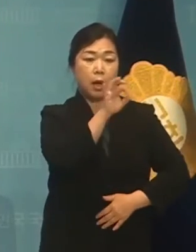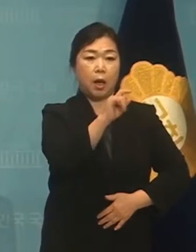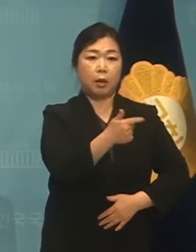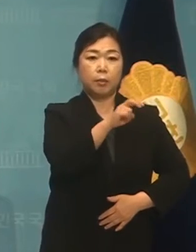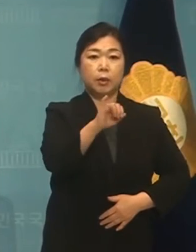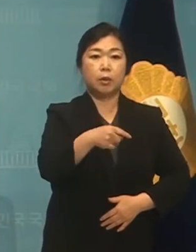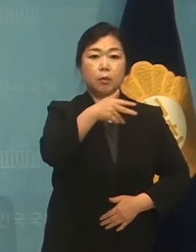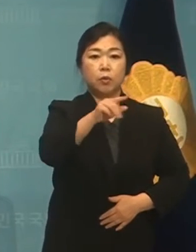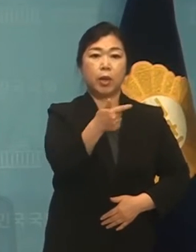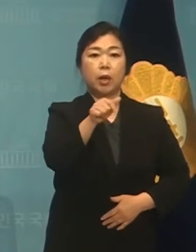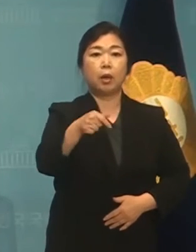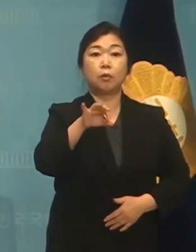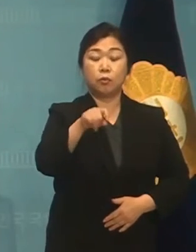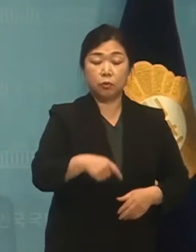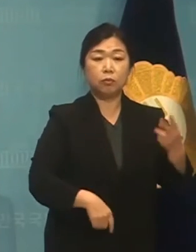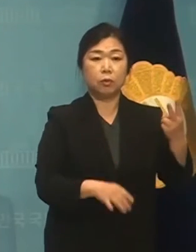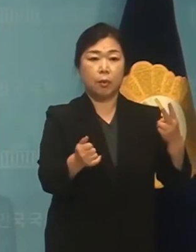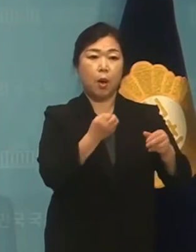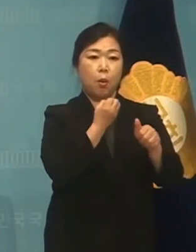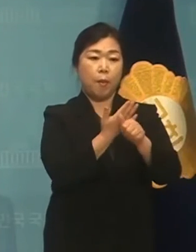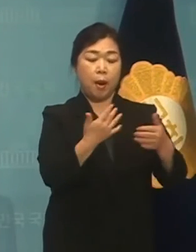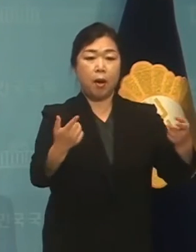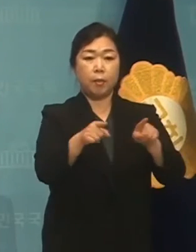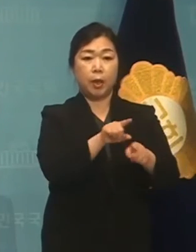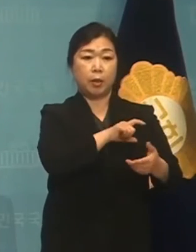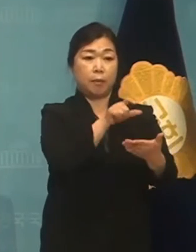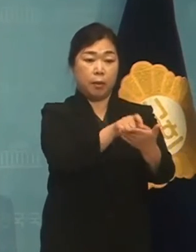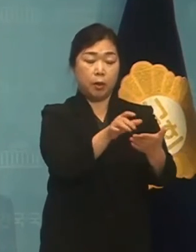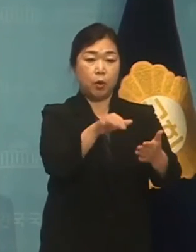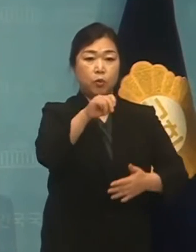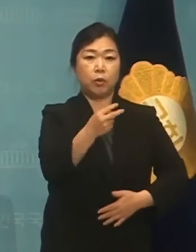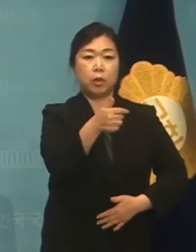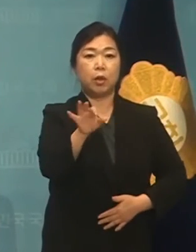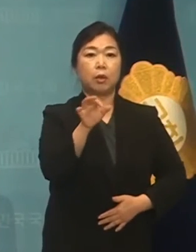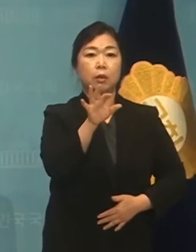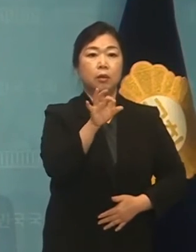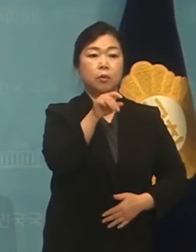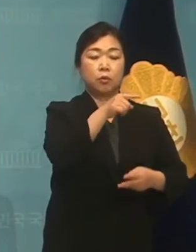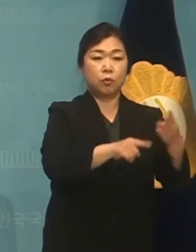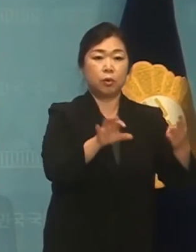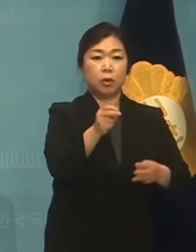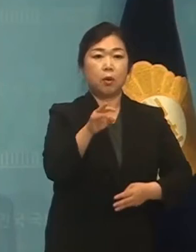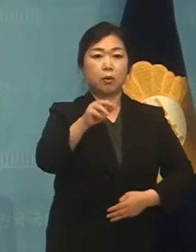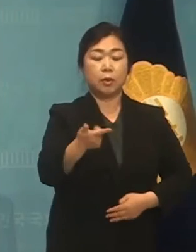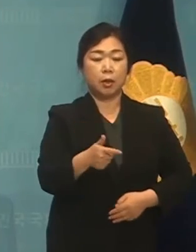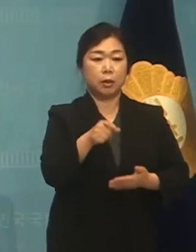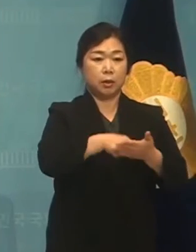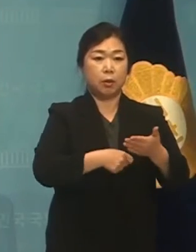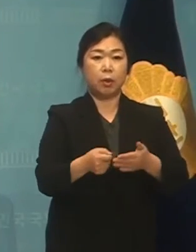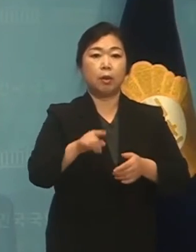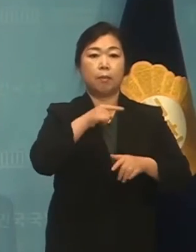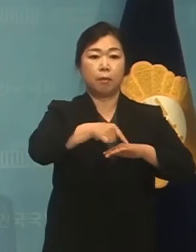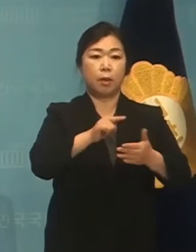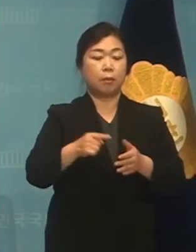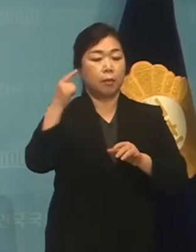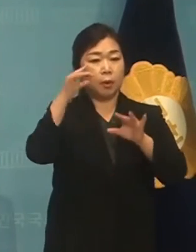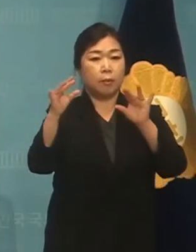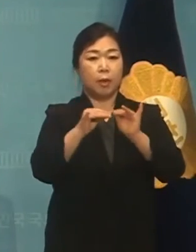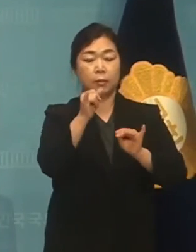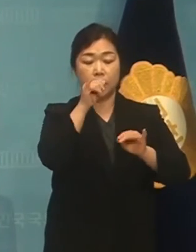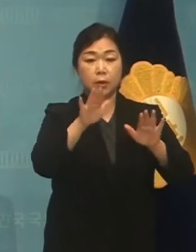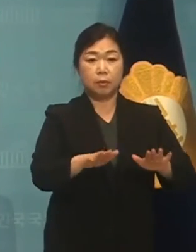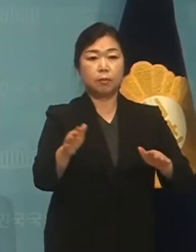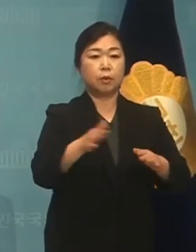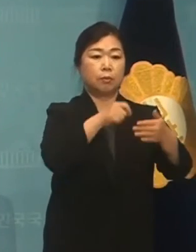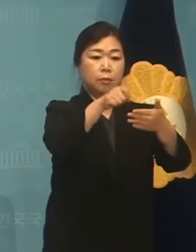안민석 의원님, 최강욱 의원님이 고발에 함께 해주셨고 윤영찬 의원님은 이 기자회견에 뜻을 함께 해주셨습니다. 지금부터